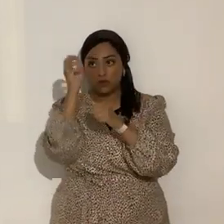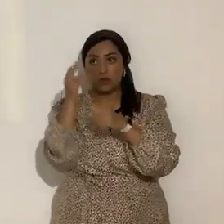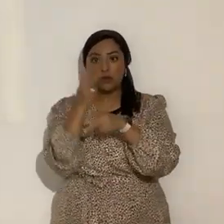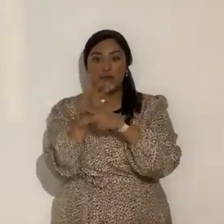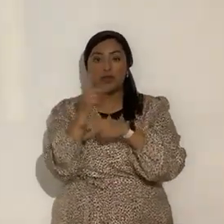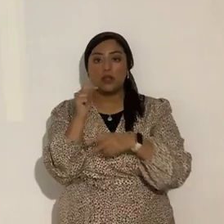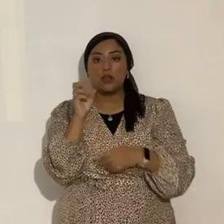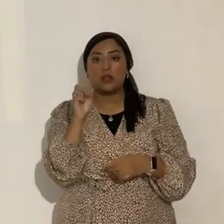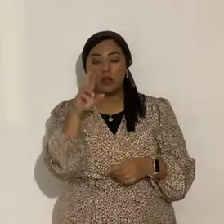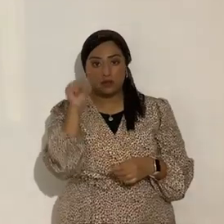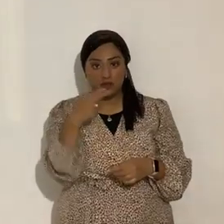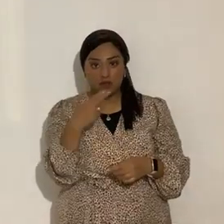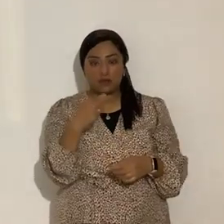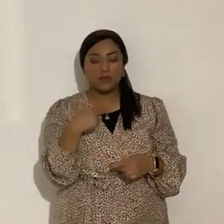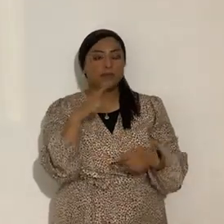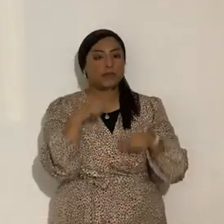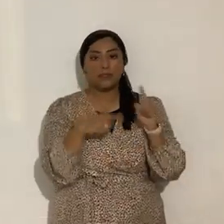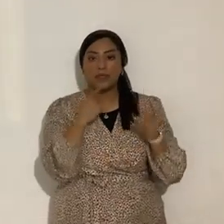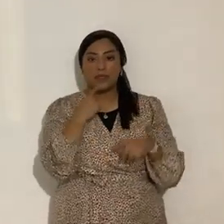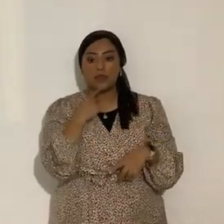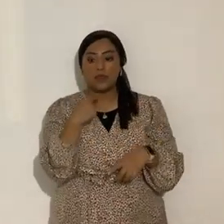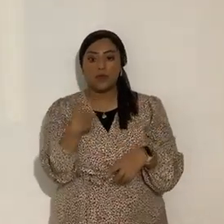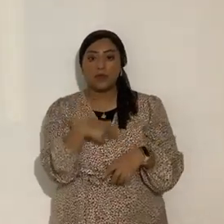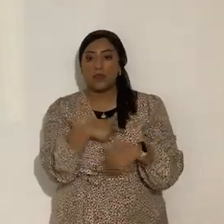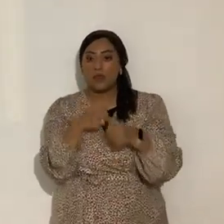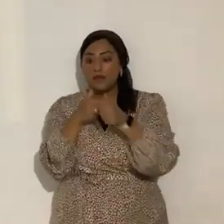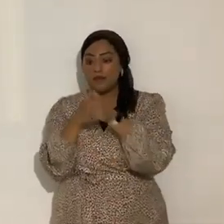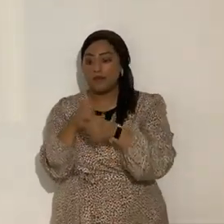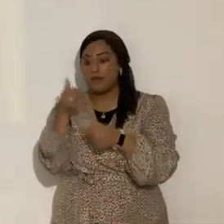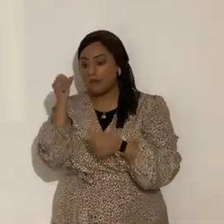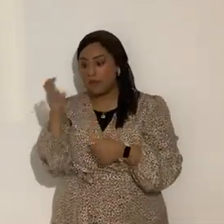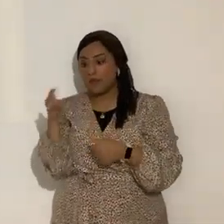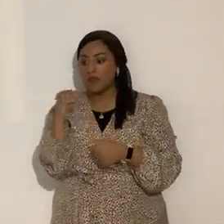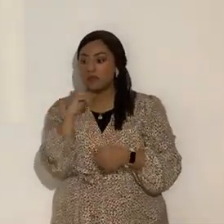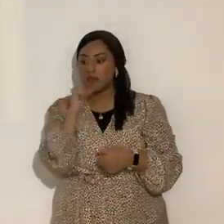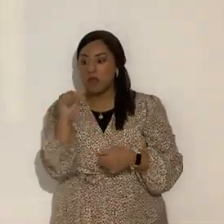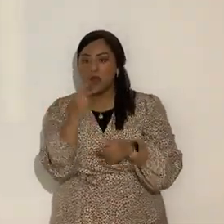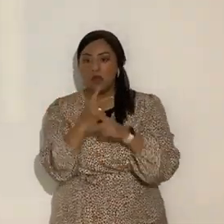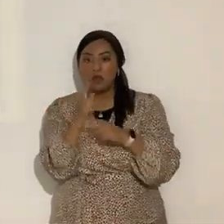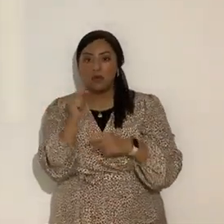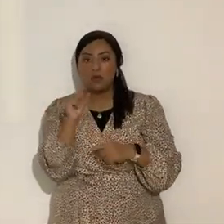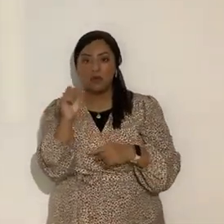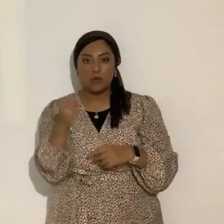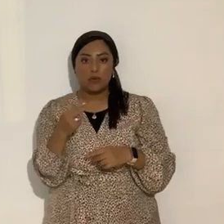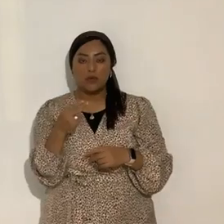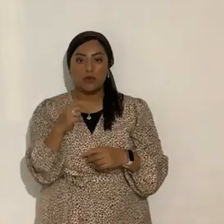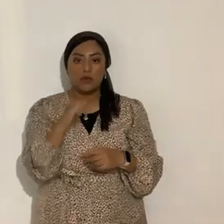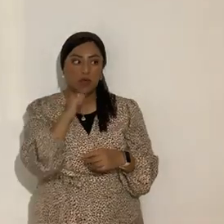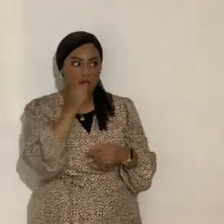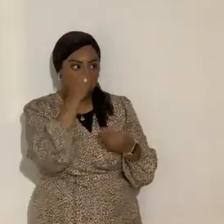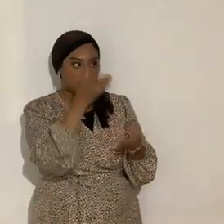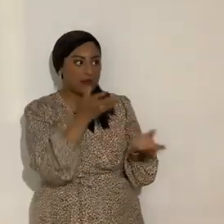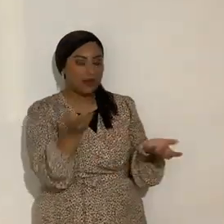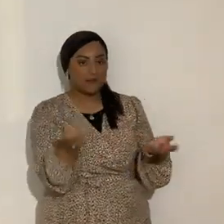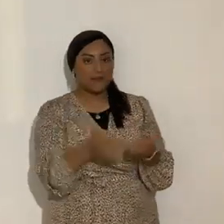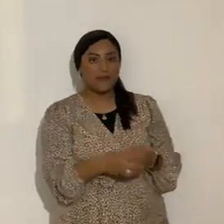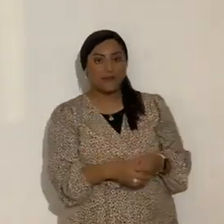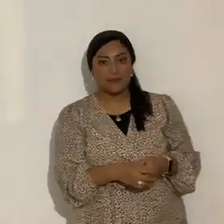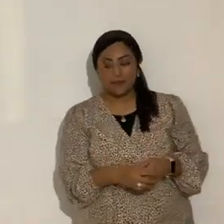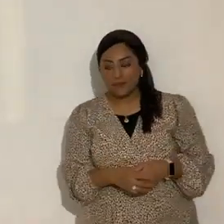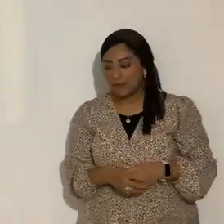guardadores de Torah, porque no se puede decir que seamos seguidores de Yahshua y no guardar Torah, porque entonces seríamos desobedientes,